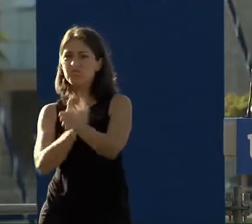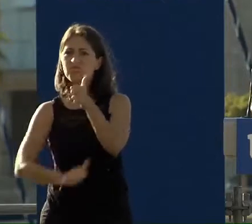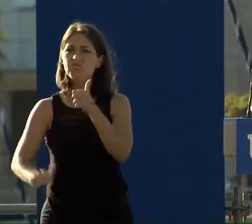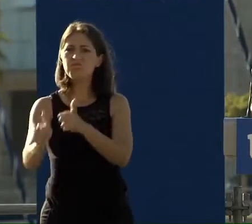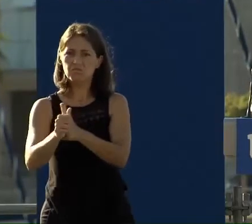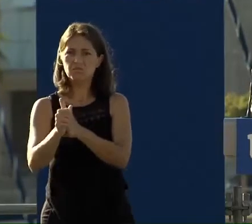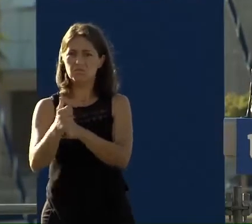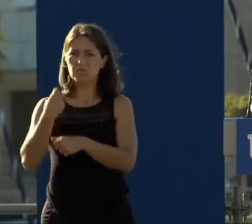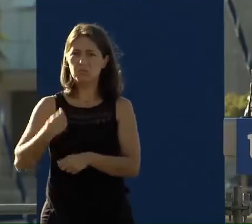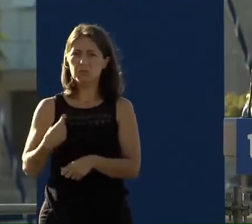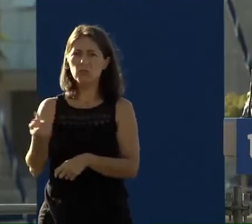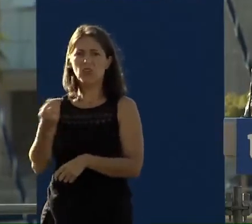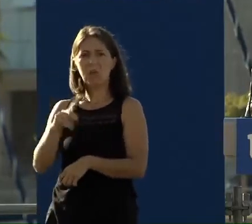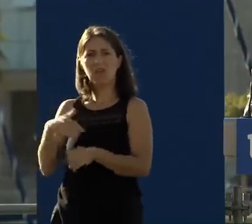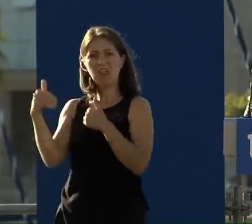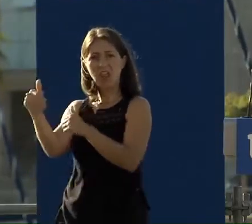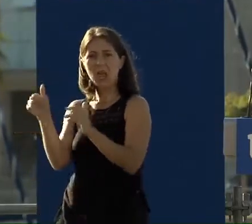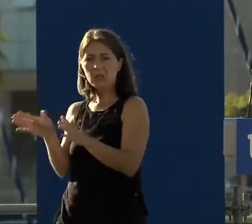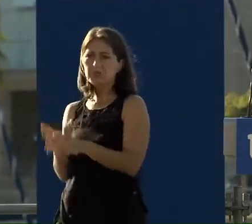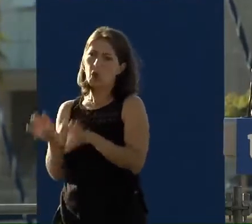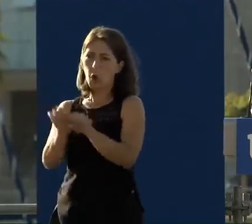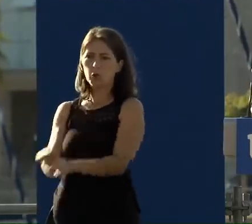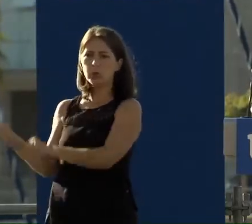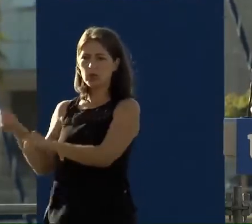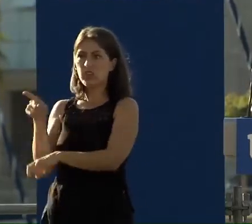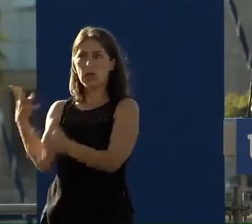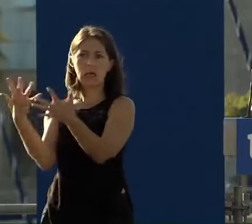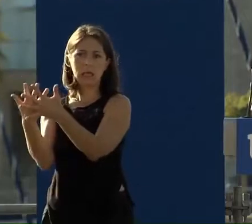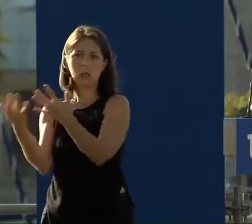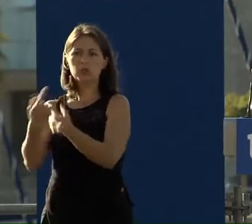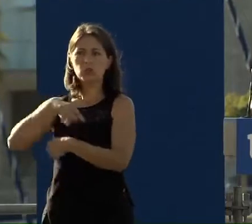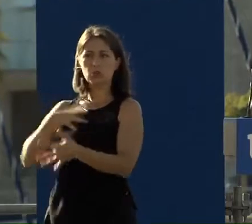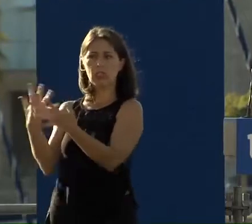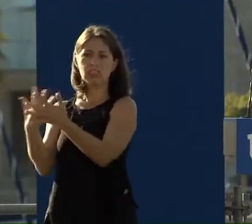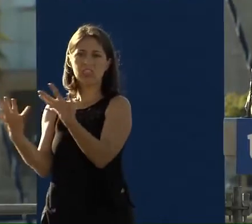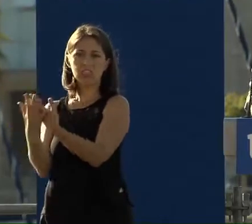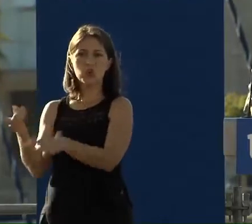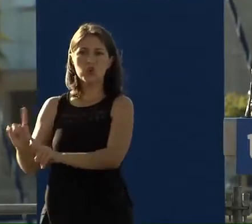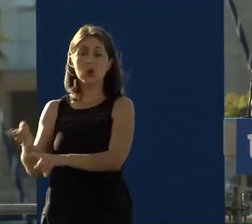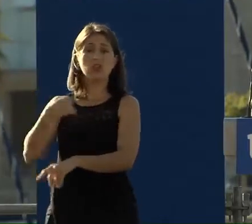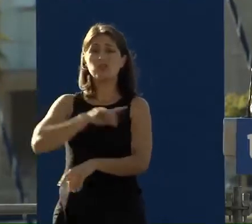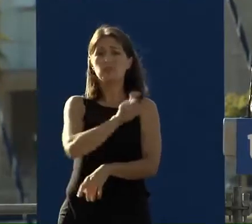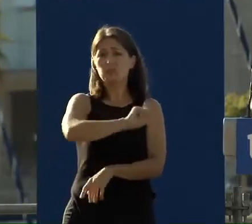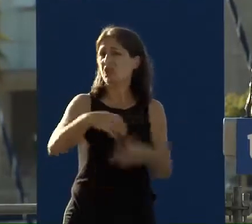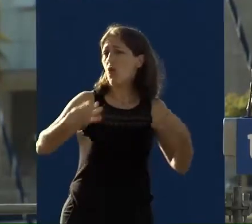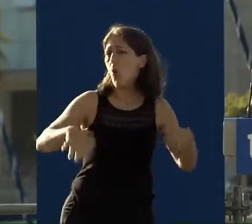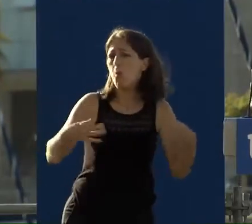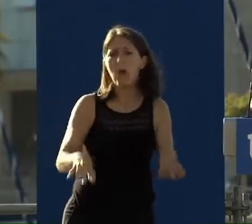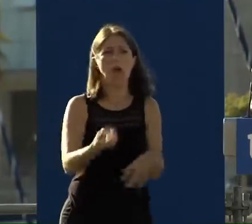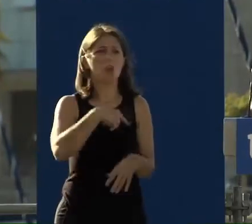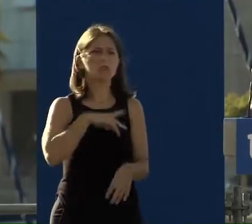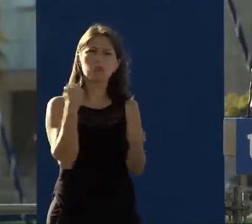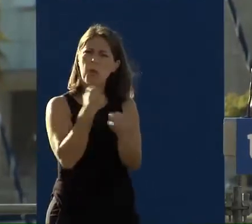lle gusta os reservados e os salóns onde non se misturan con nós. Nós somos a xente da normalidade, a xente que